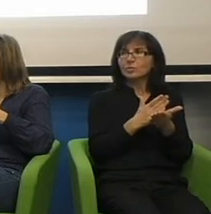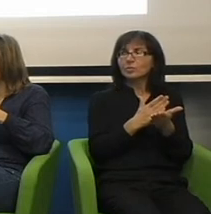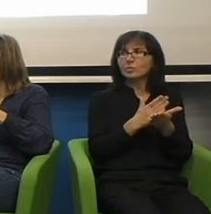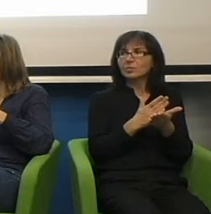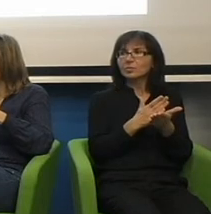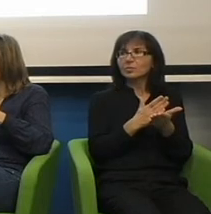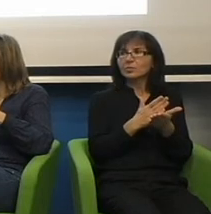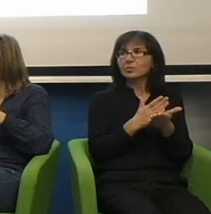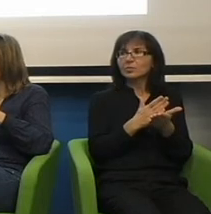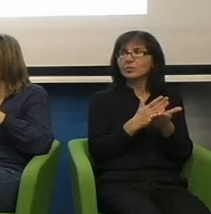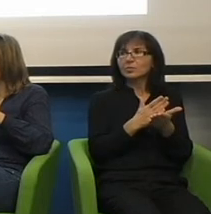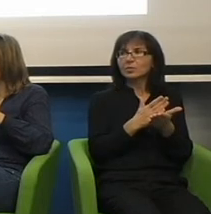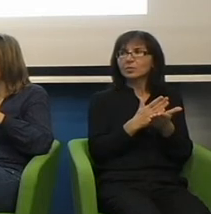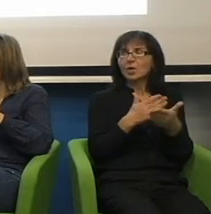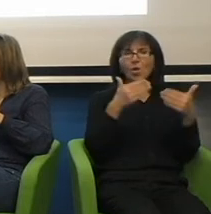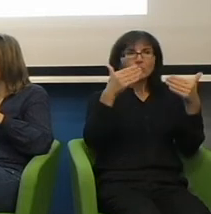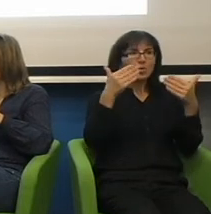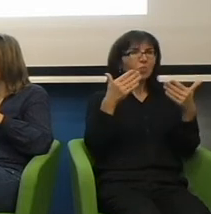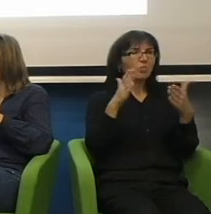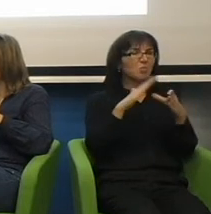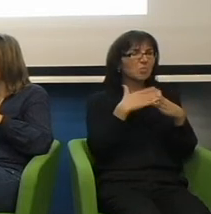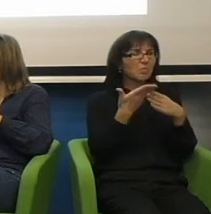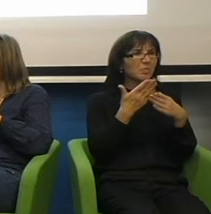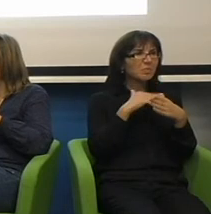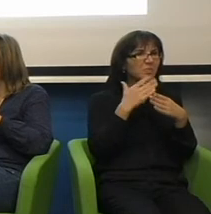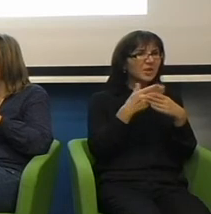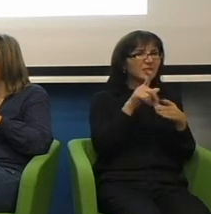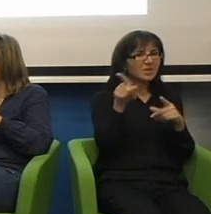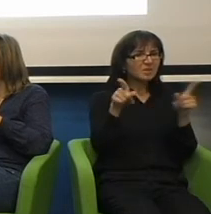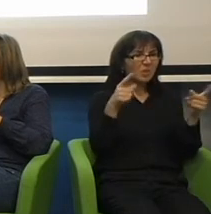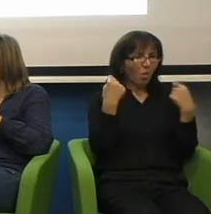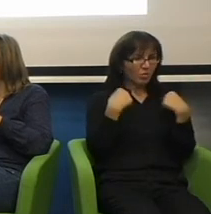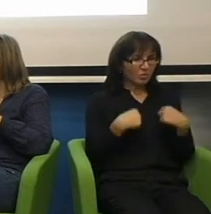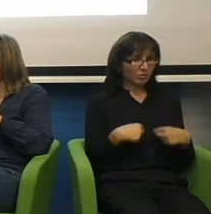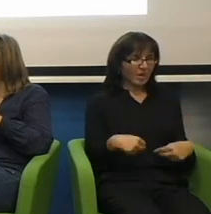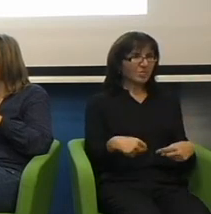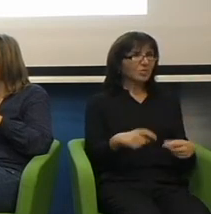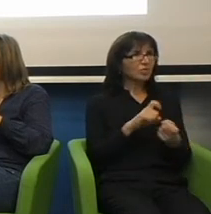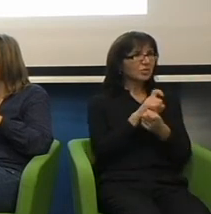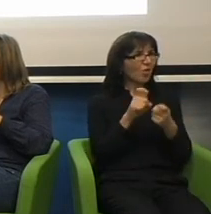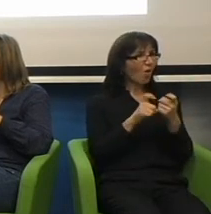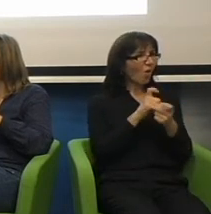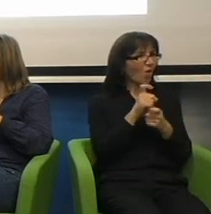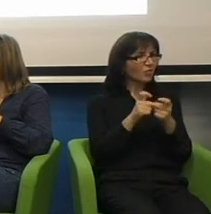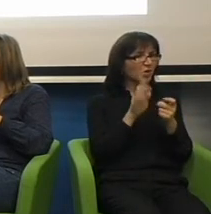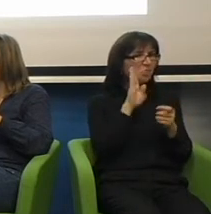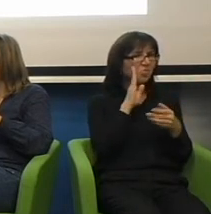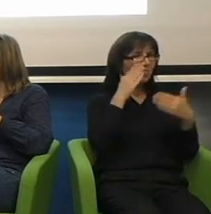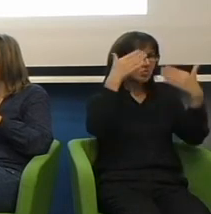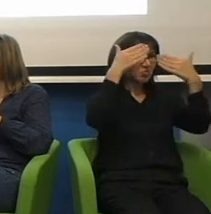no jakby są takie mury wzniesione między nimi, że... Tak, został wzniesiony mur. Mi się wydaje,